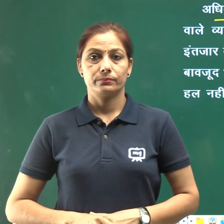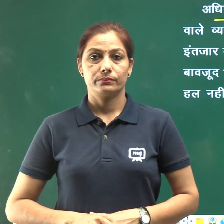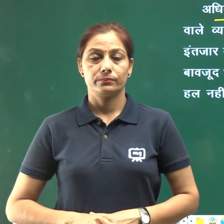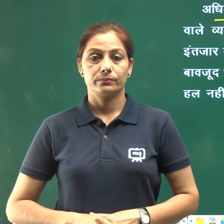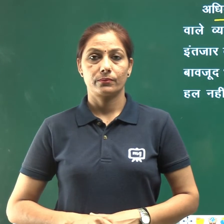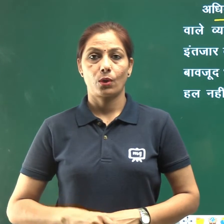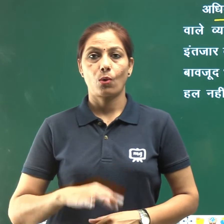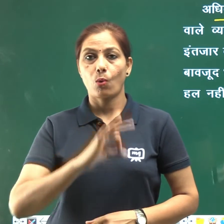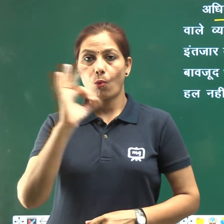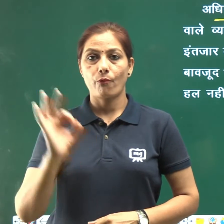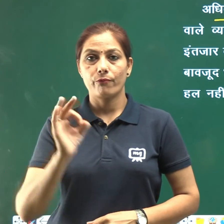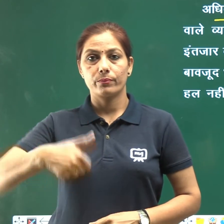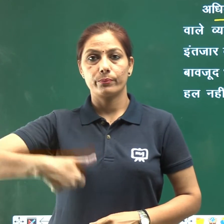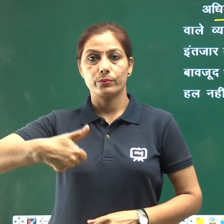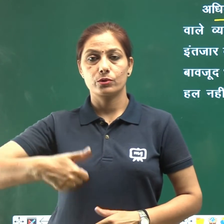अधिकारियों से